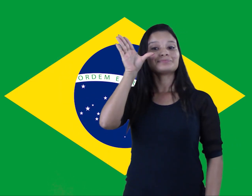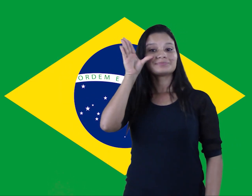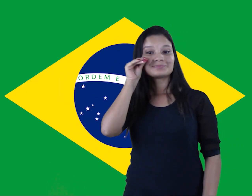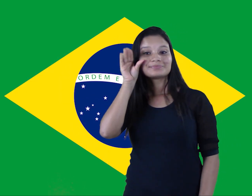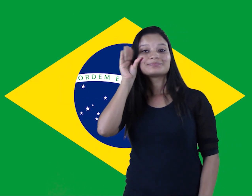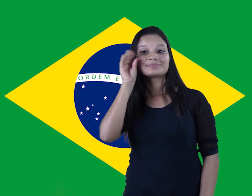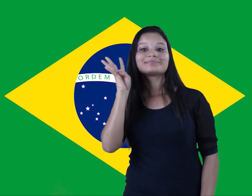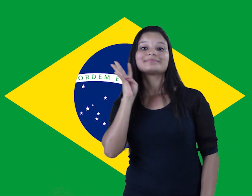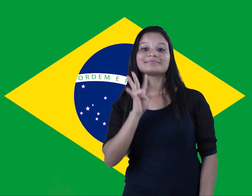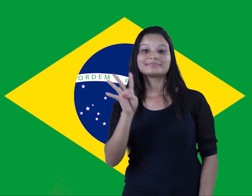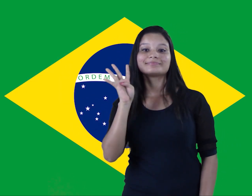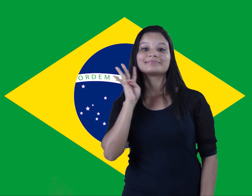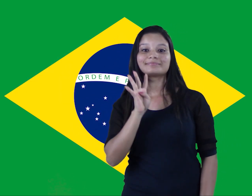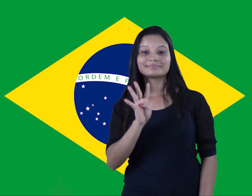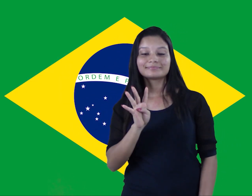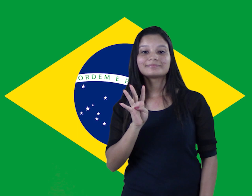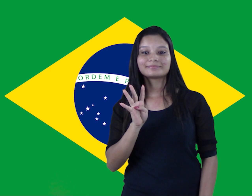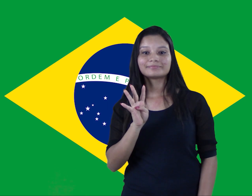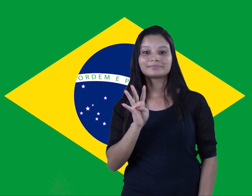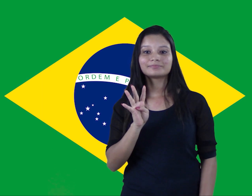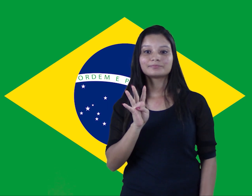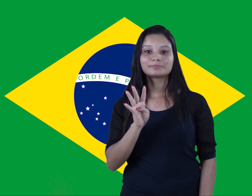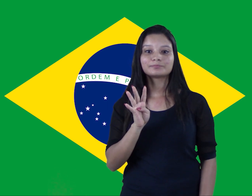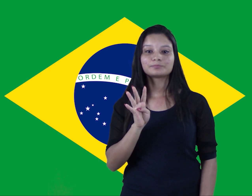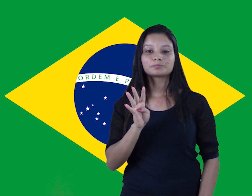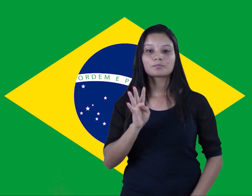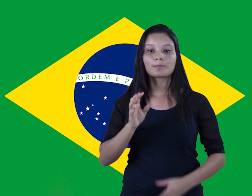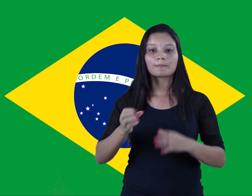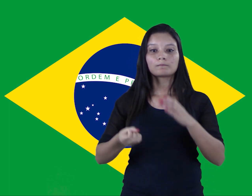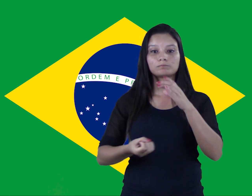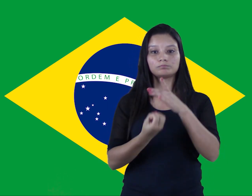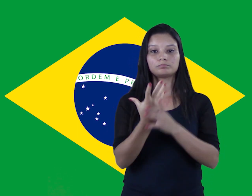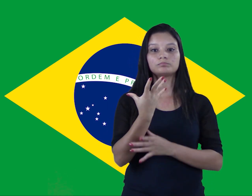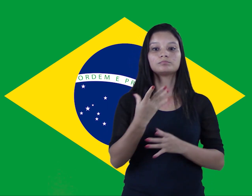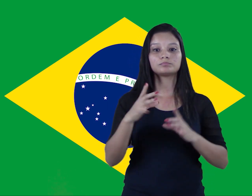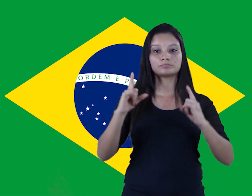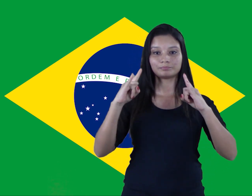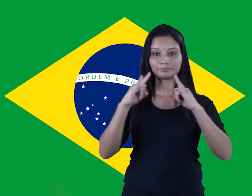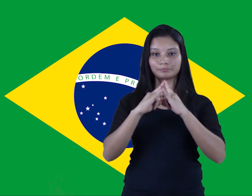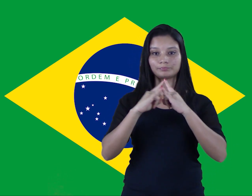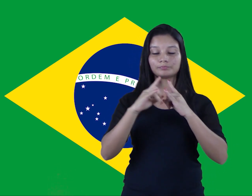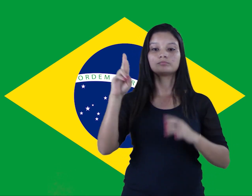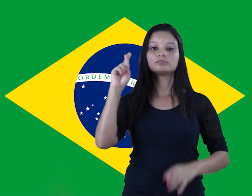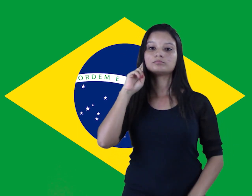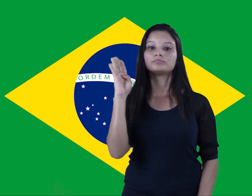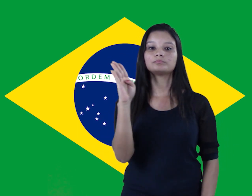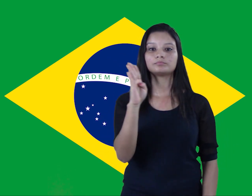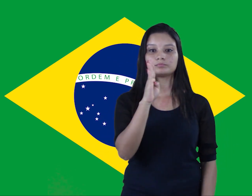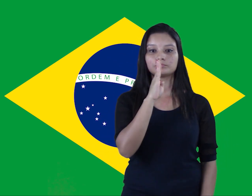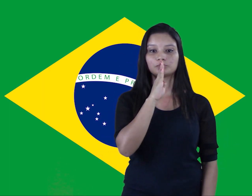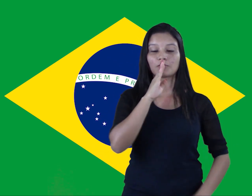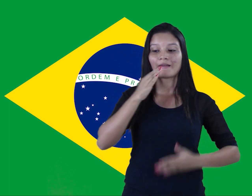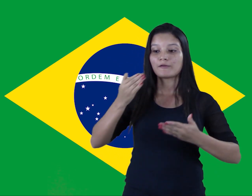Um bastidor legal para se contar é que a criação do Instituto Imperial do Surdo Mudo